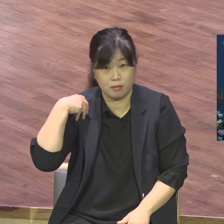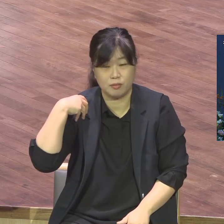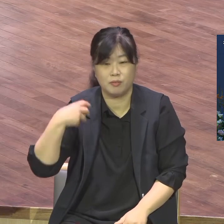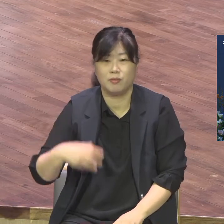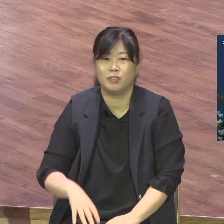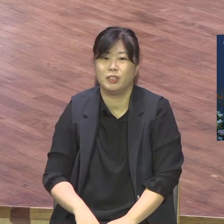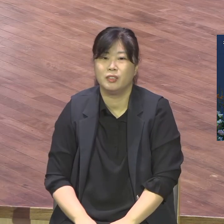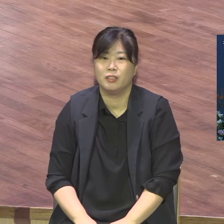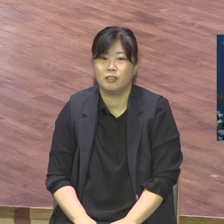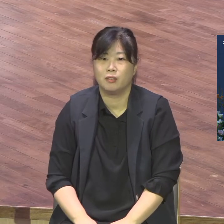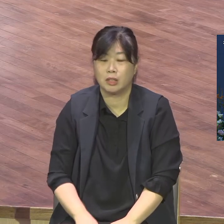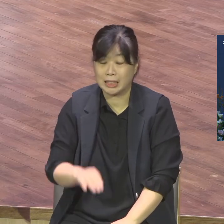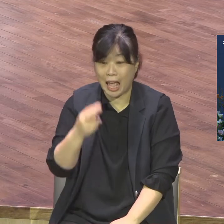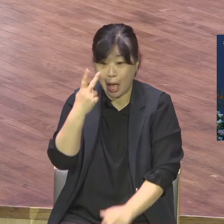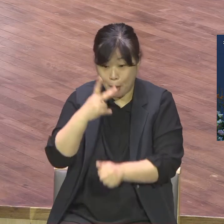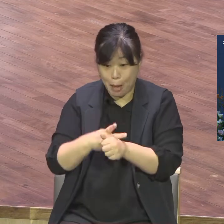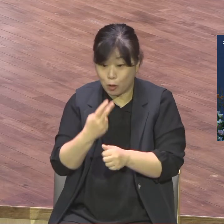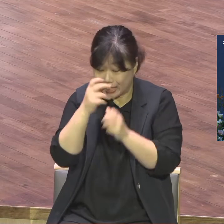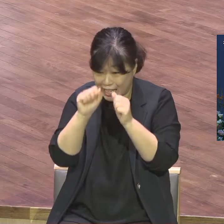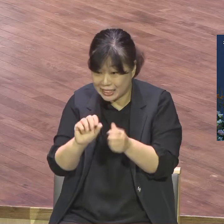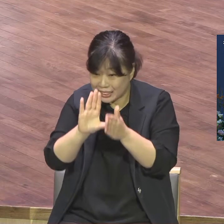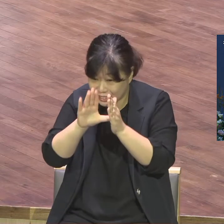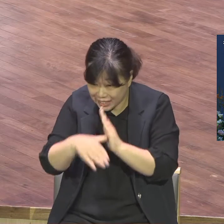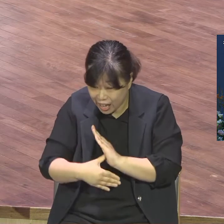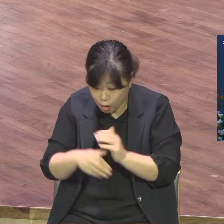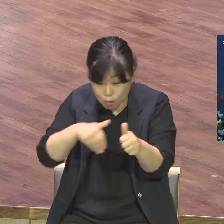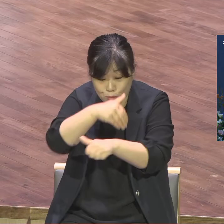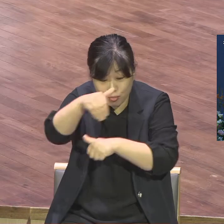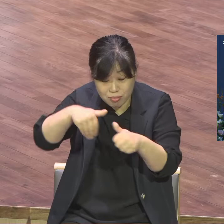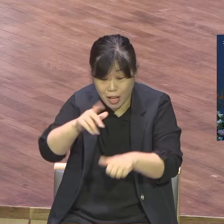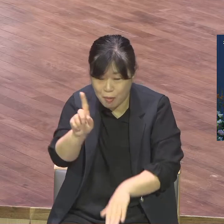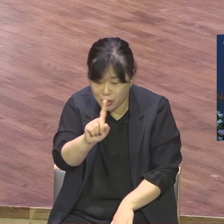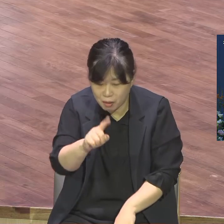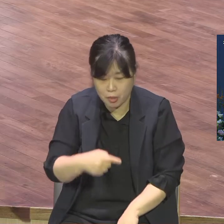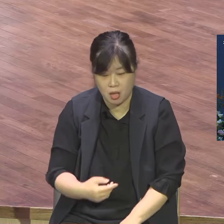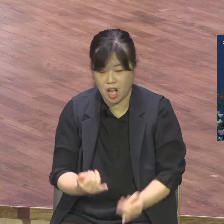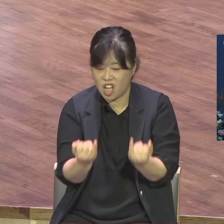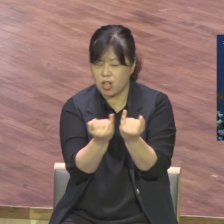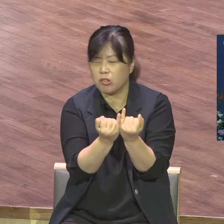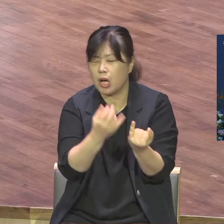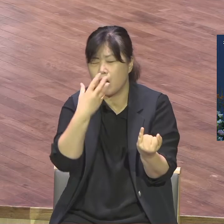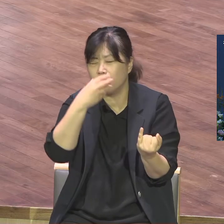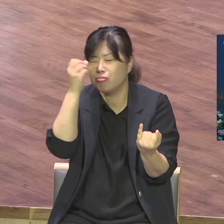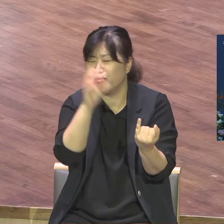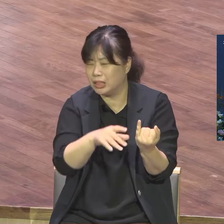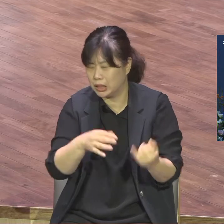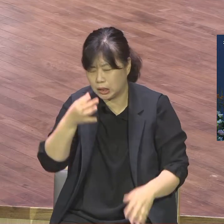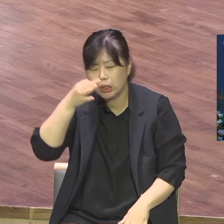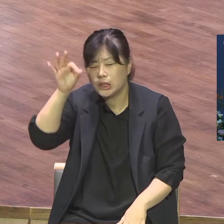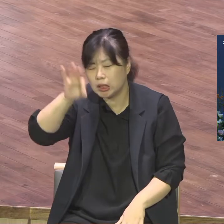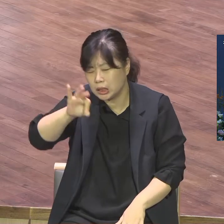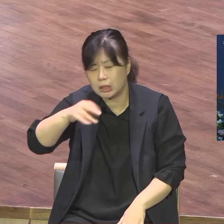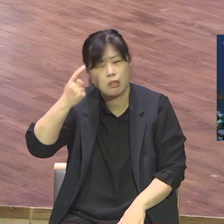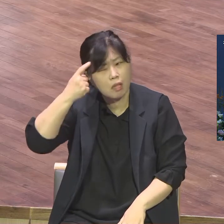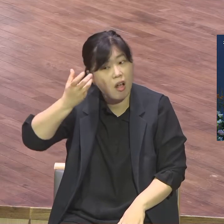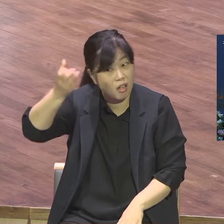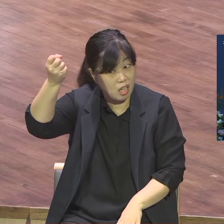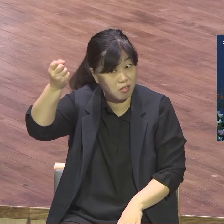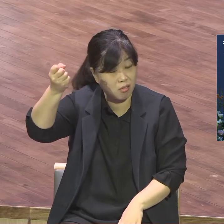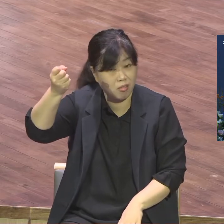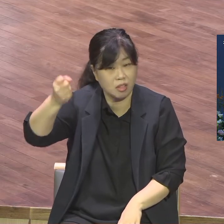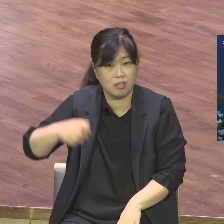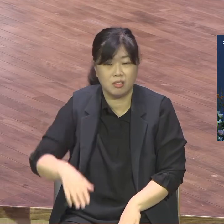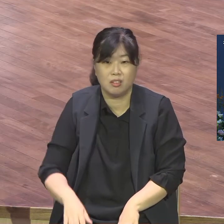그 당시에는요 여자를 인정하지 않는 그런 시대였습니다.